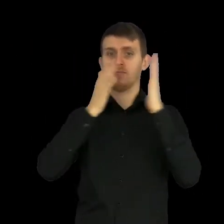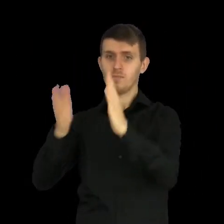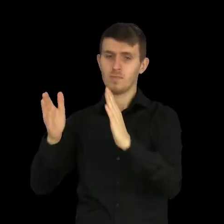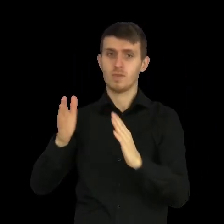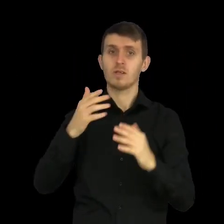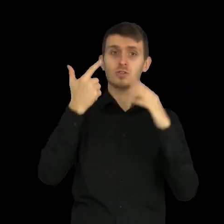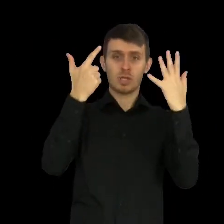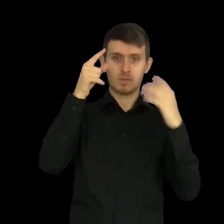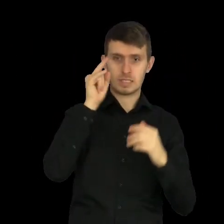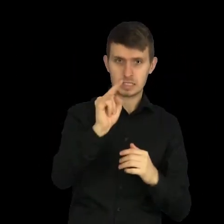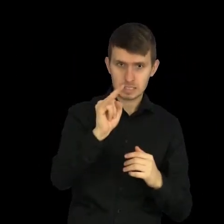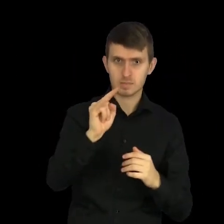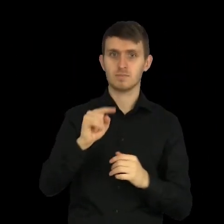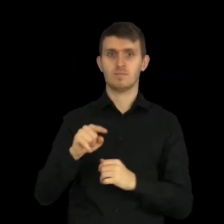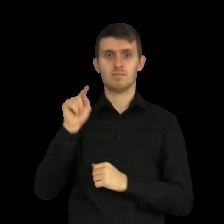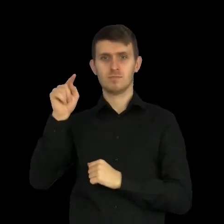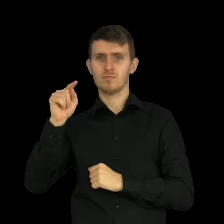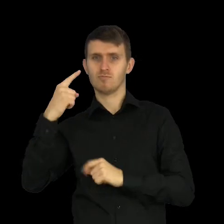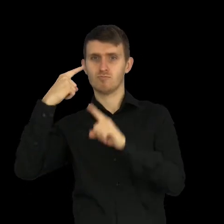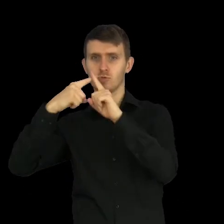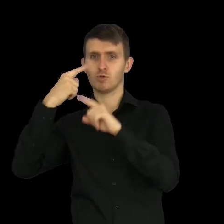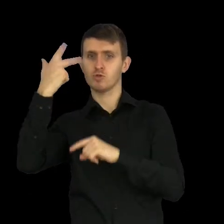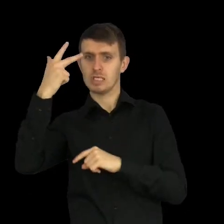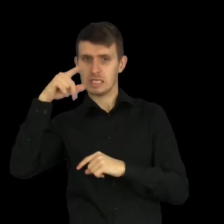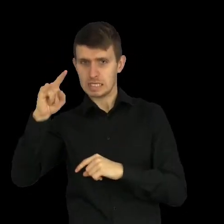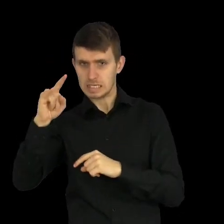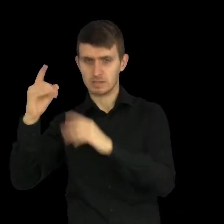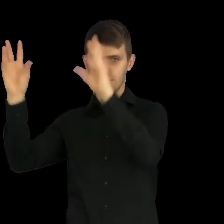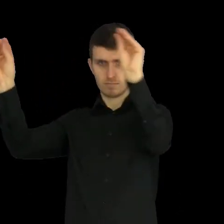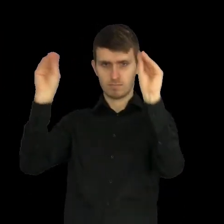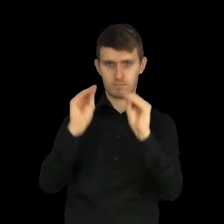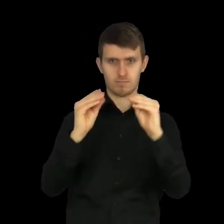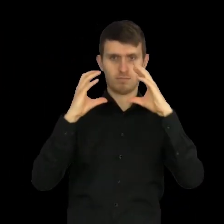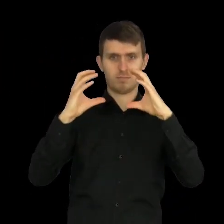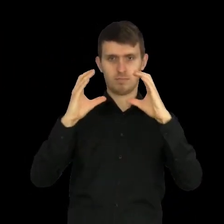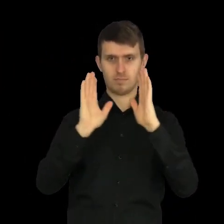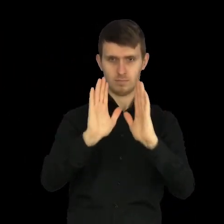następnie plus 7y, plus 3y.